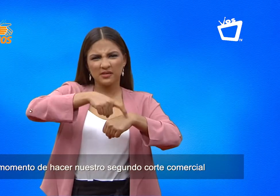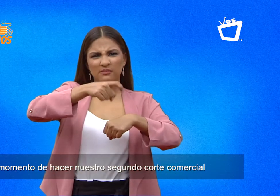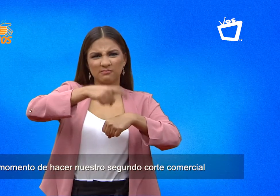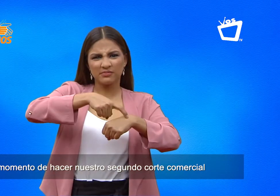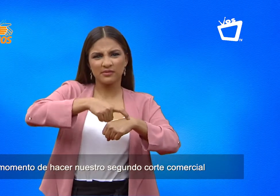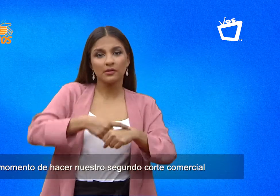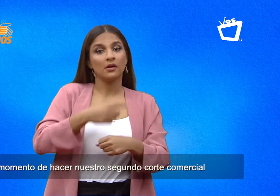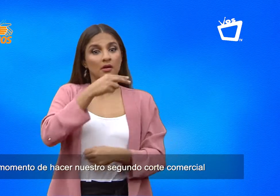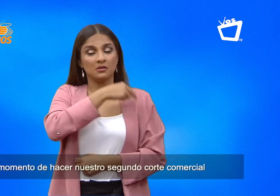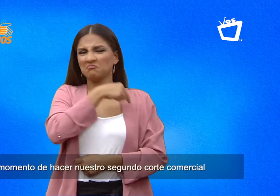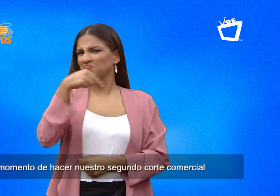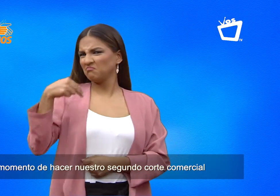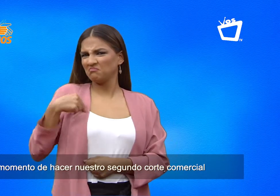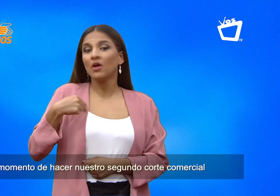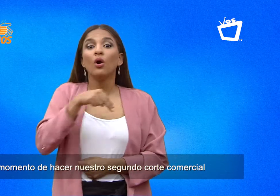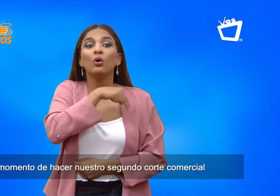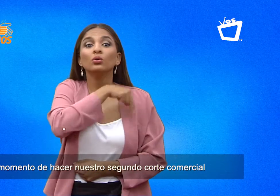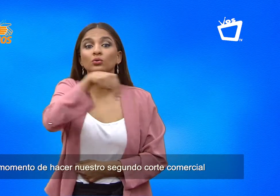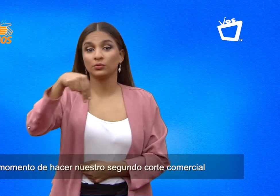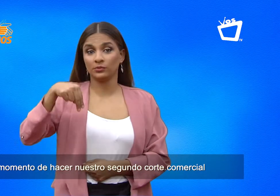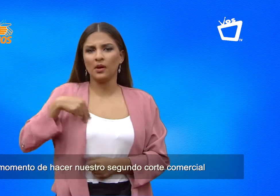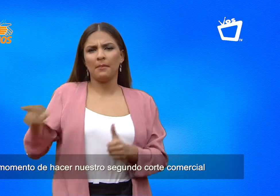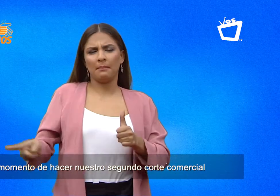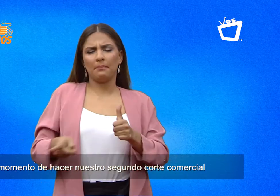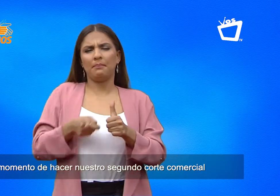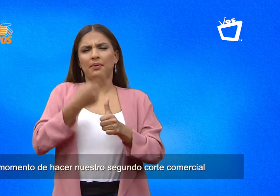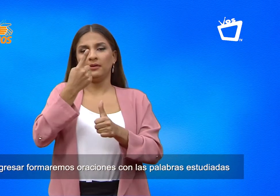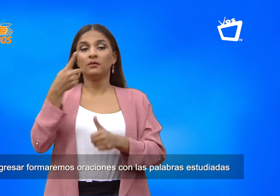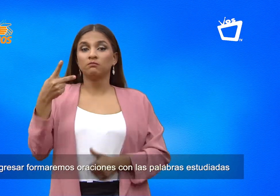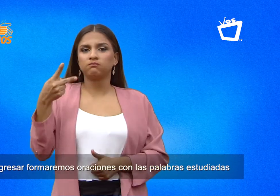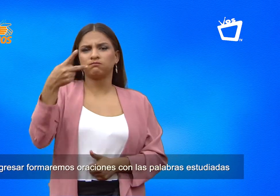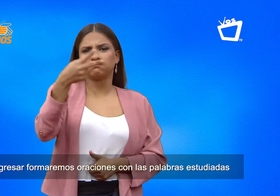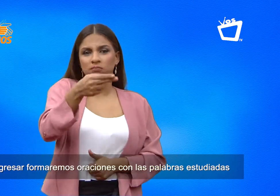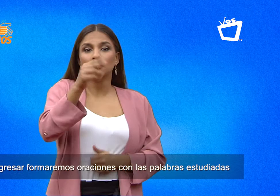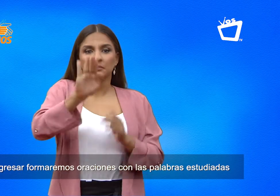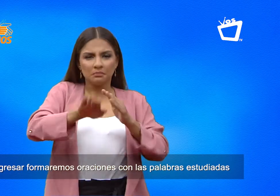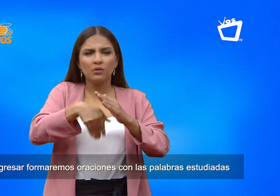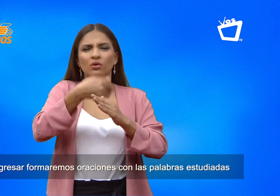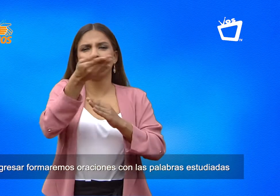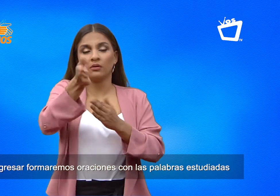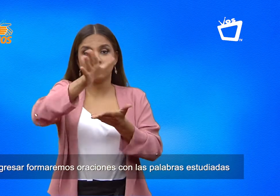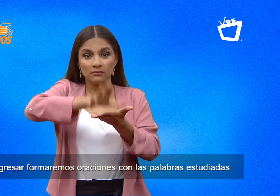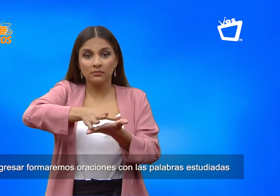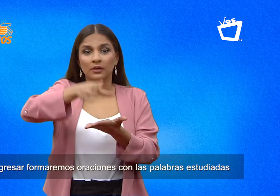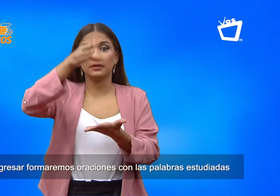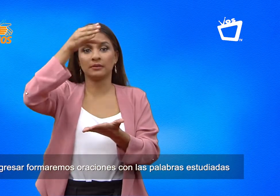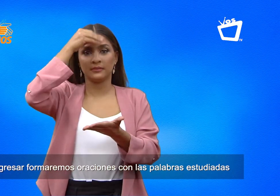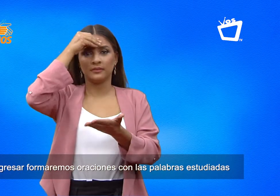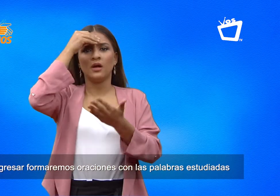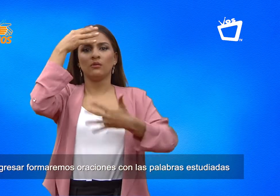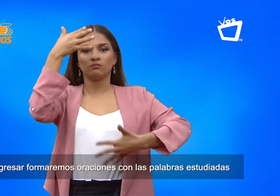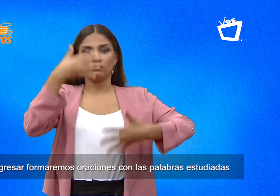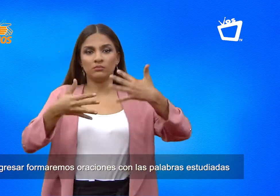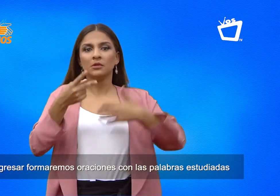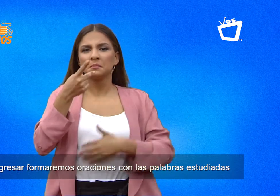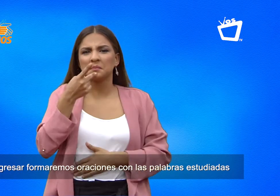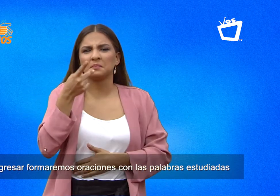Es momento de hacer nuestro segundo corte comercial, pero al regresar formaremos oraciones con las palabras